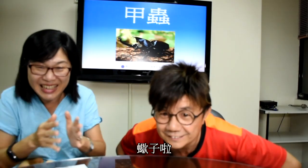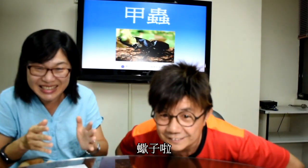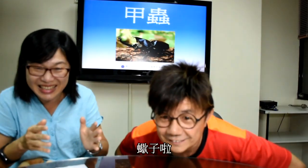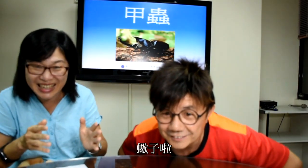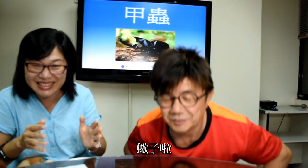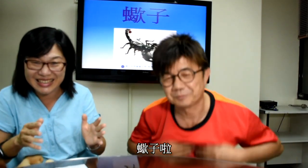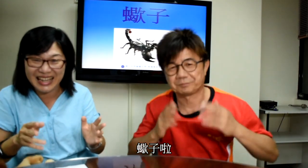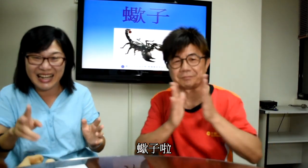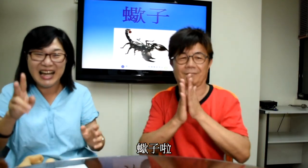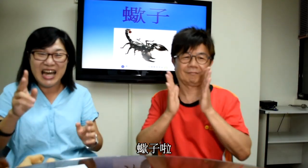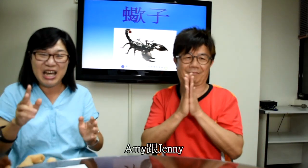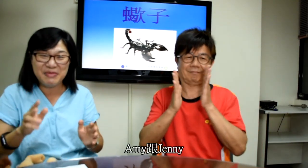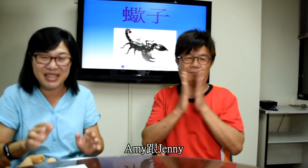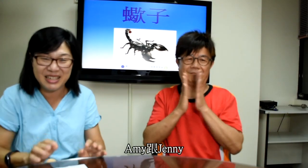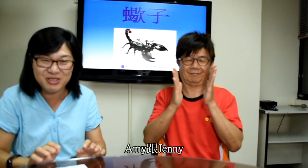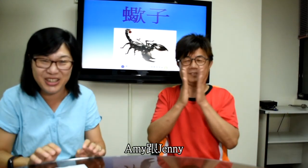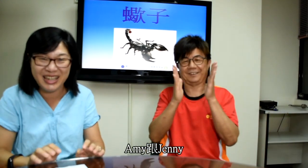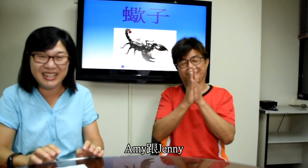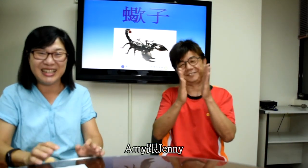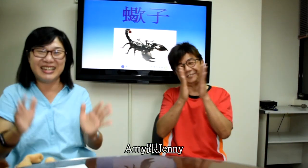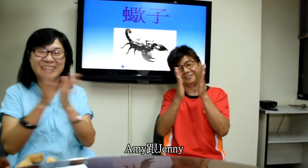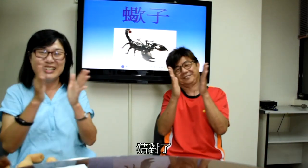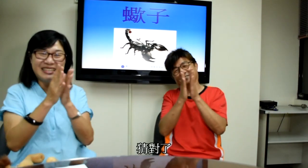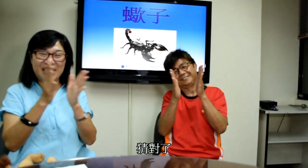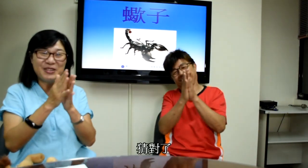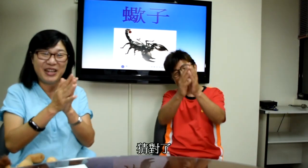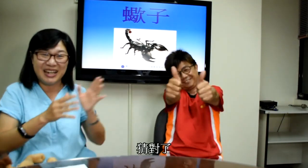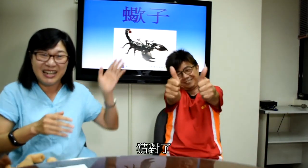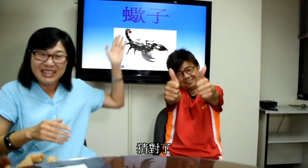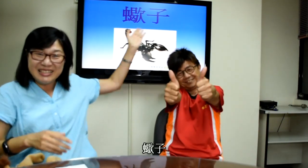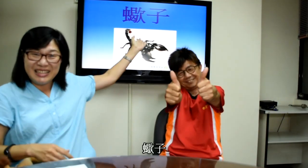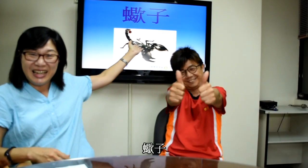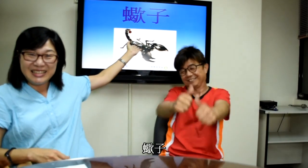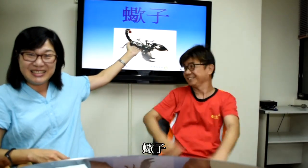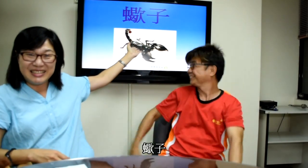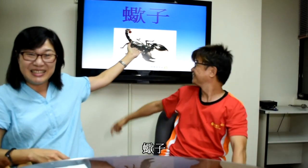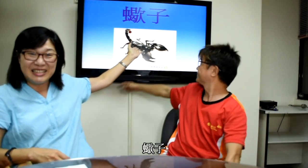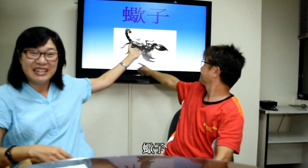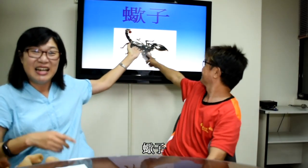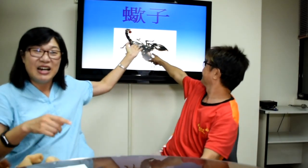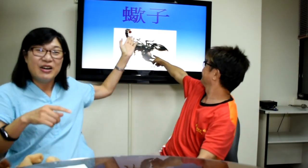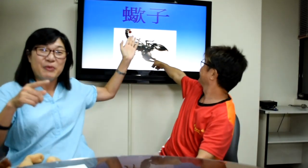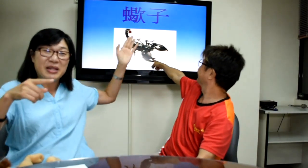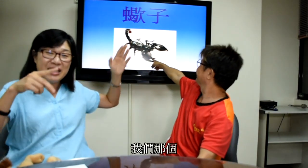有，蝎子两 ，Amy 跟 Jenny 猜对了，蝎子，我们那个